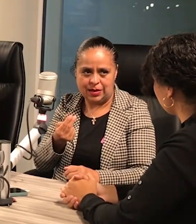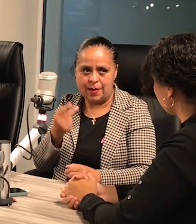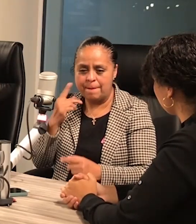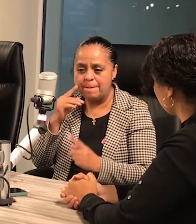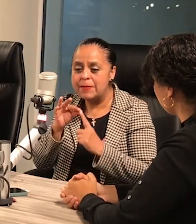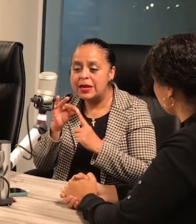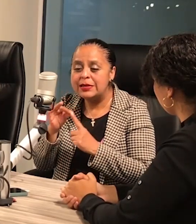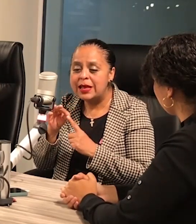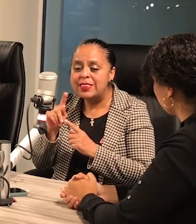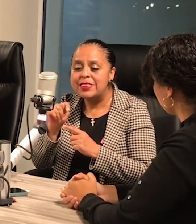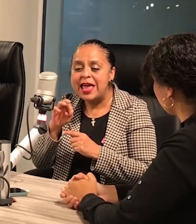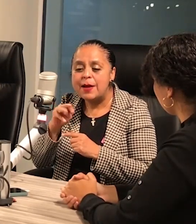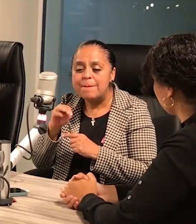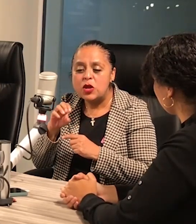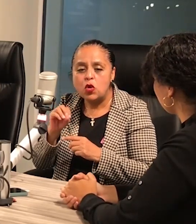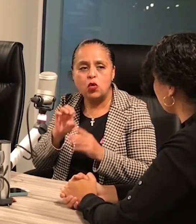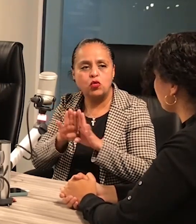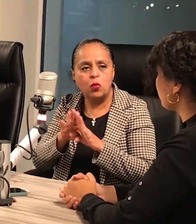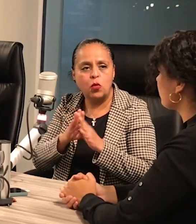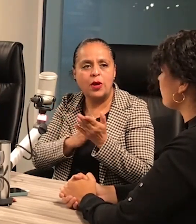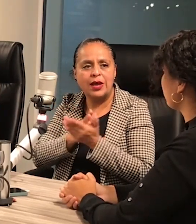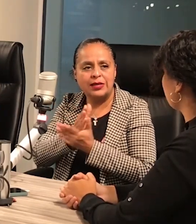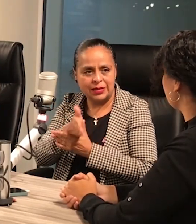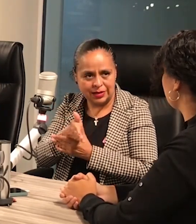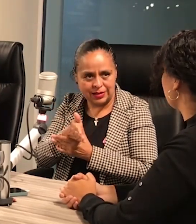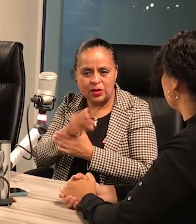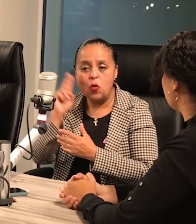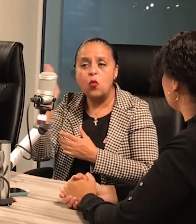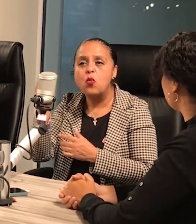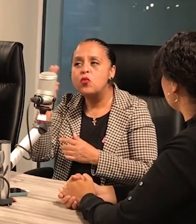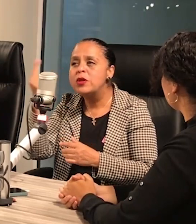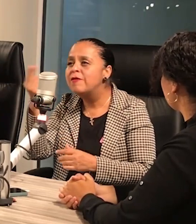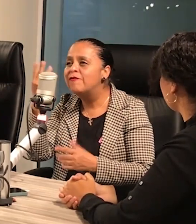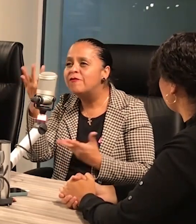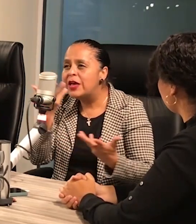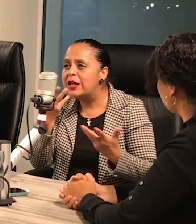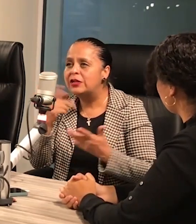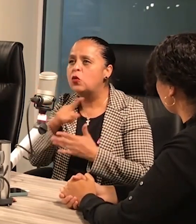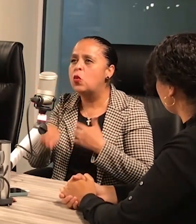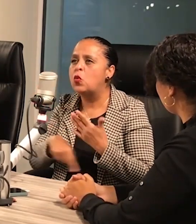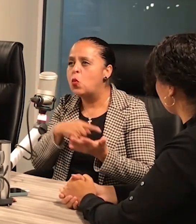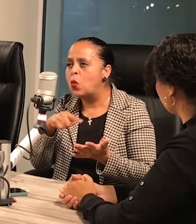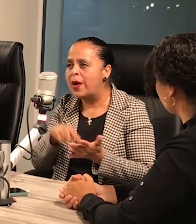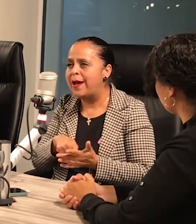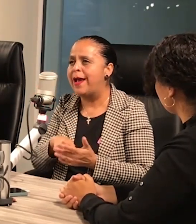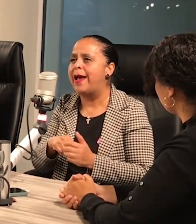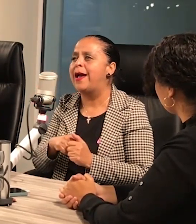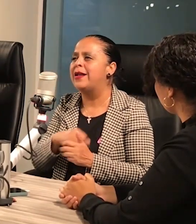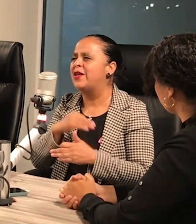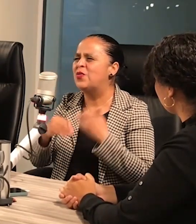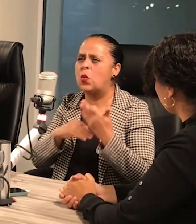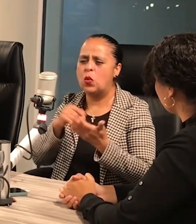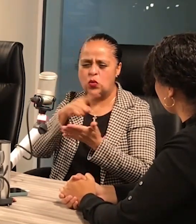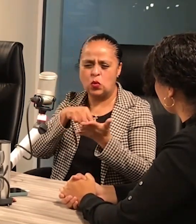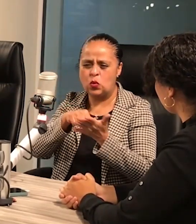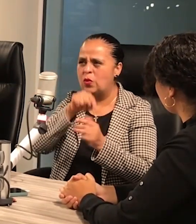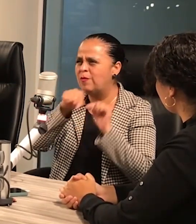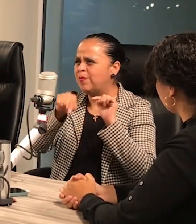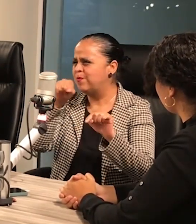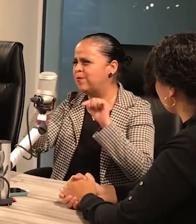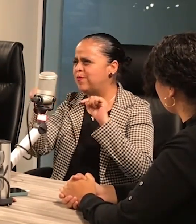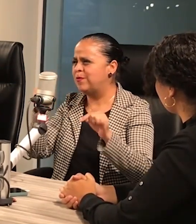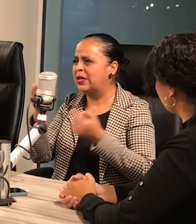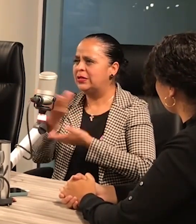presentes terminologías como la accesibilidad, que las universidades, que los espacios, que en todos los lugares, productos y